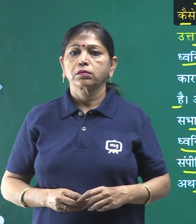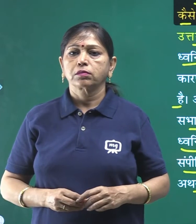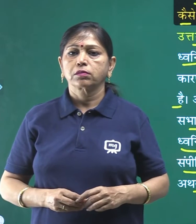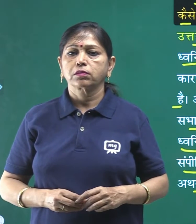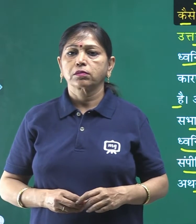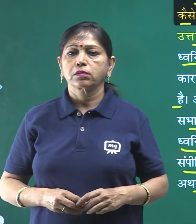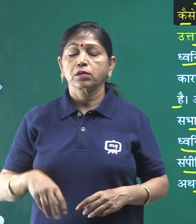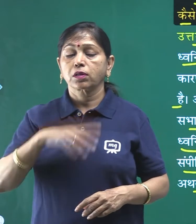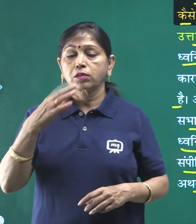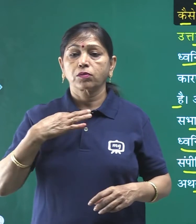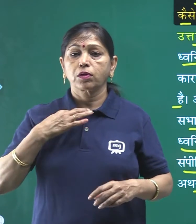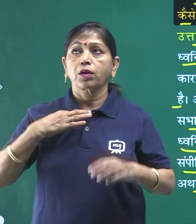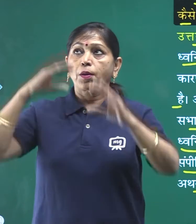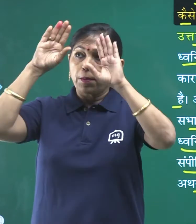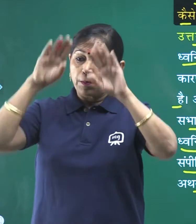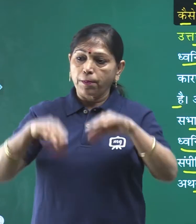अथवा पर्दे लगाते हैं।